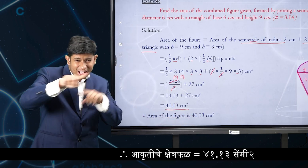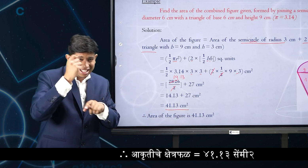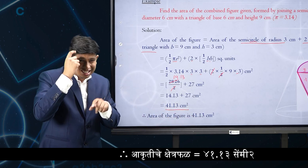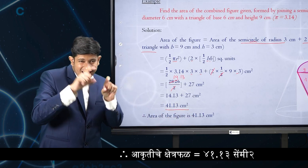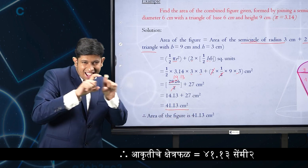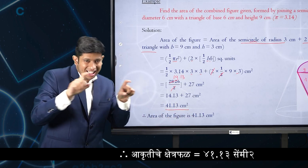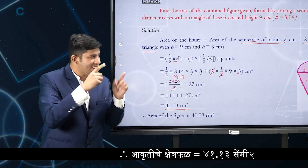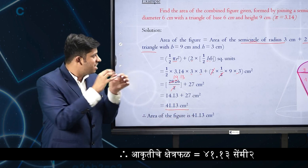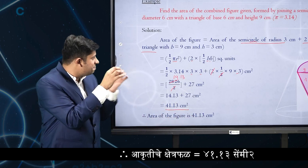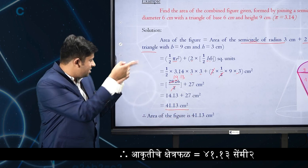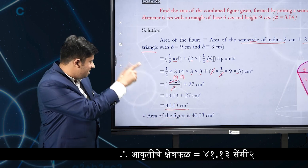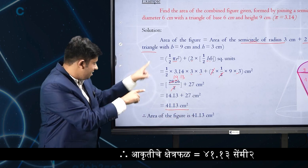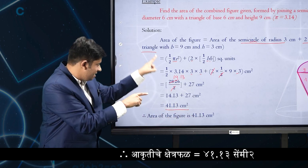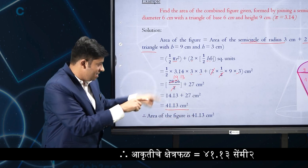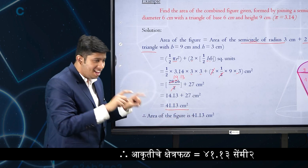41.13 सेंटीमीटर स्क्वेअर.